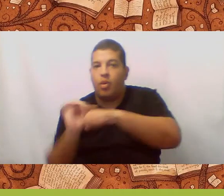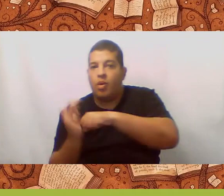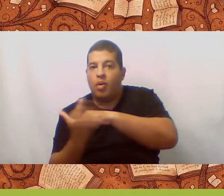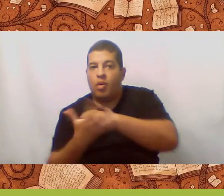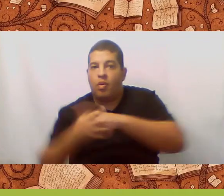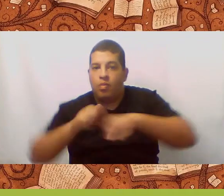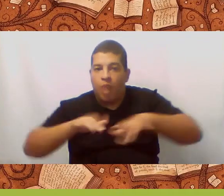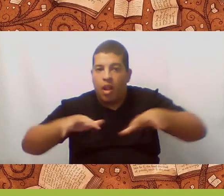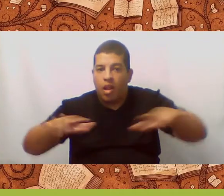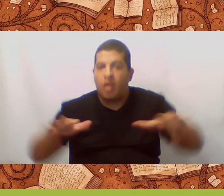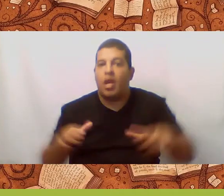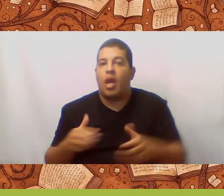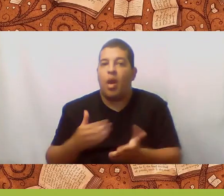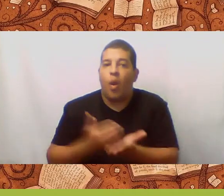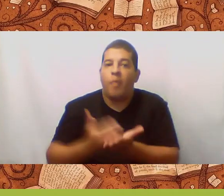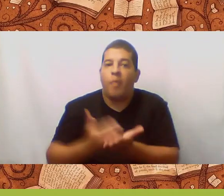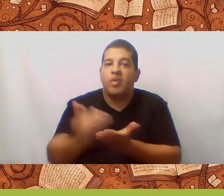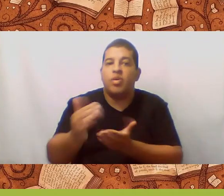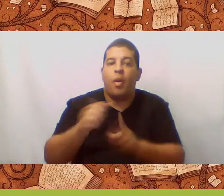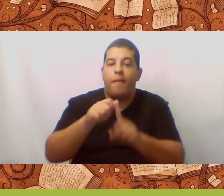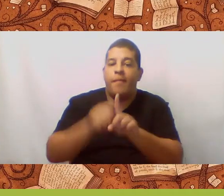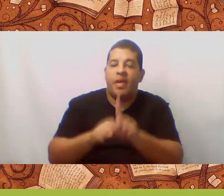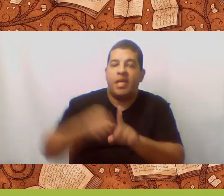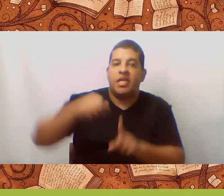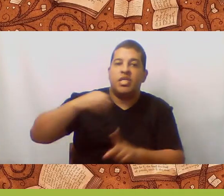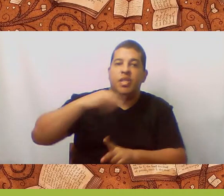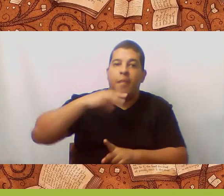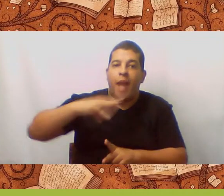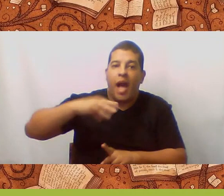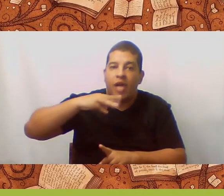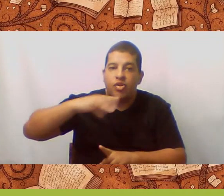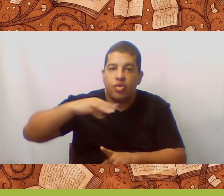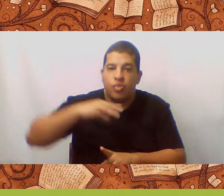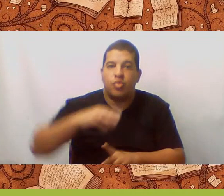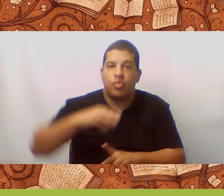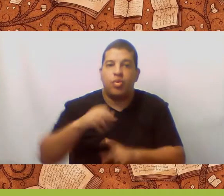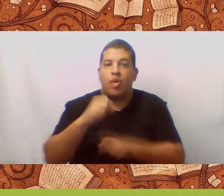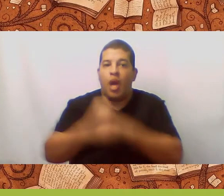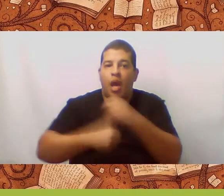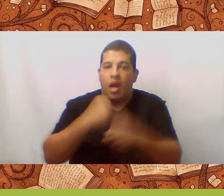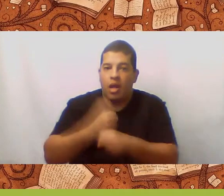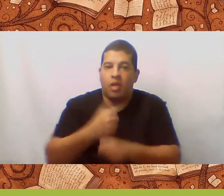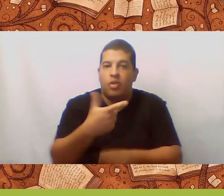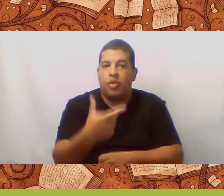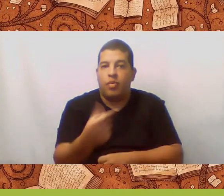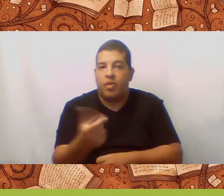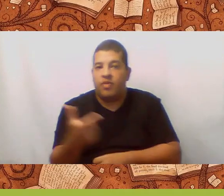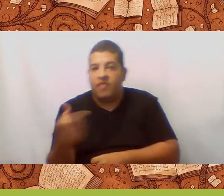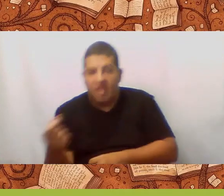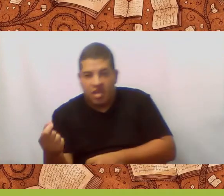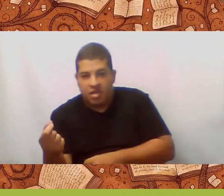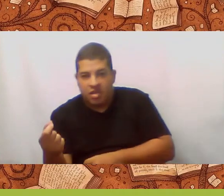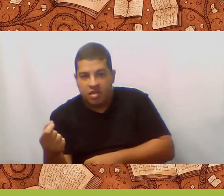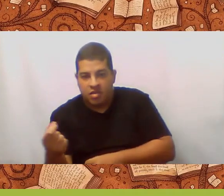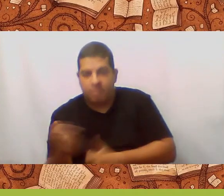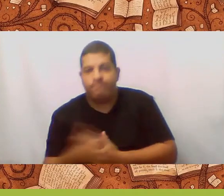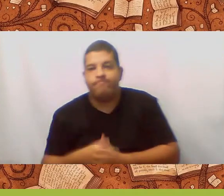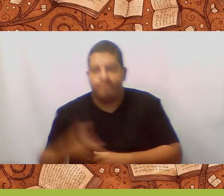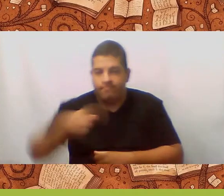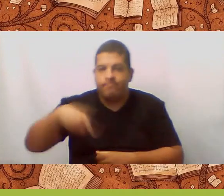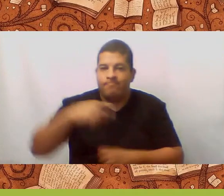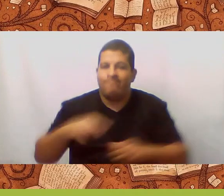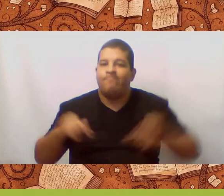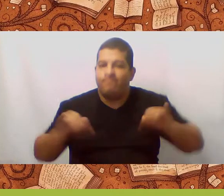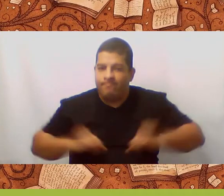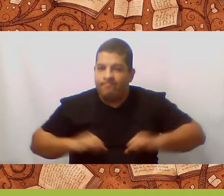de 1 ano e 8 meses, né? Nós estamos vivendo esse fogo cerrado da pandemia, né?